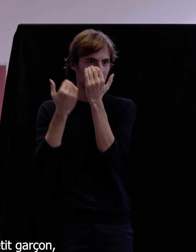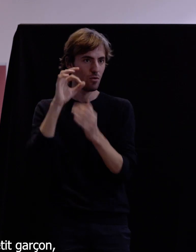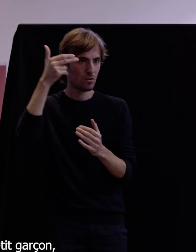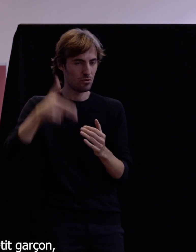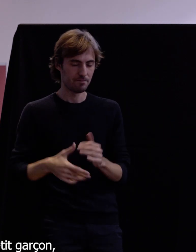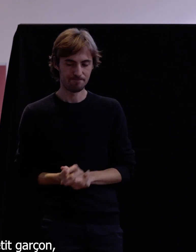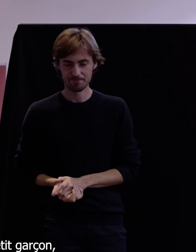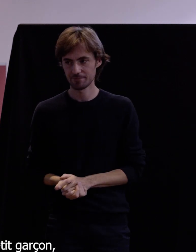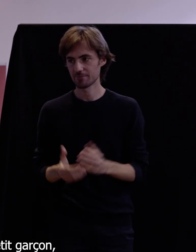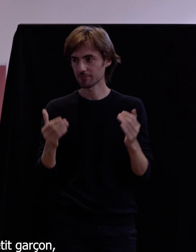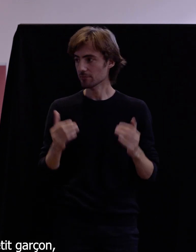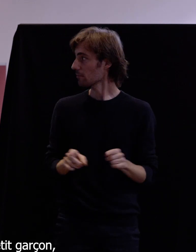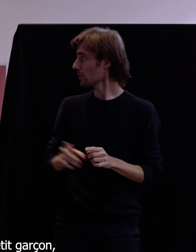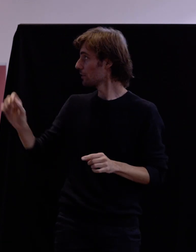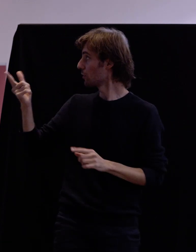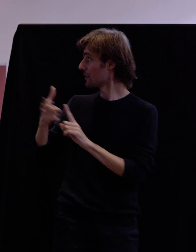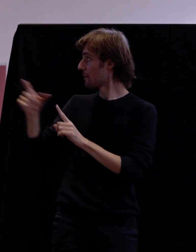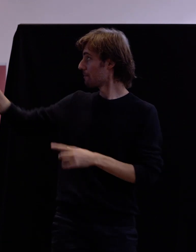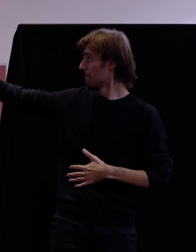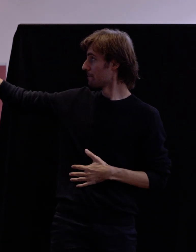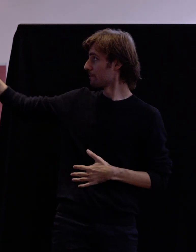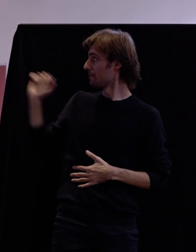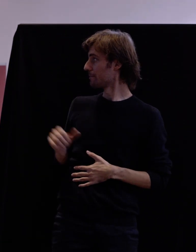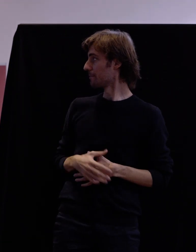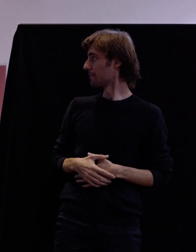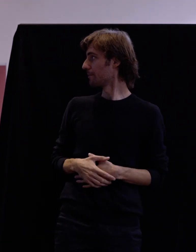ce petit garçon, on va lui demander de tenir sur